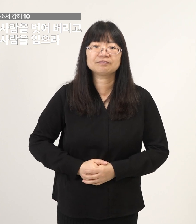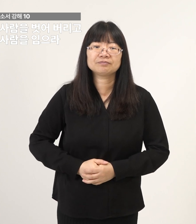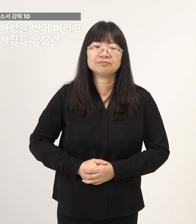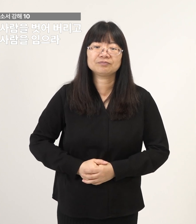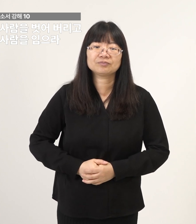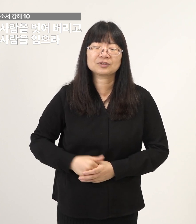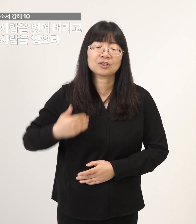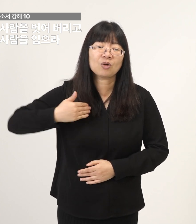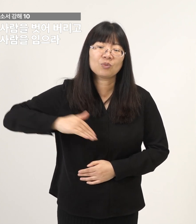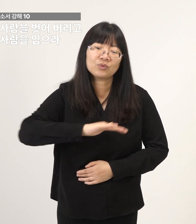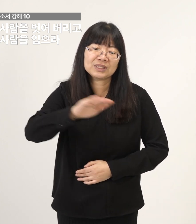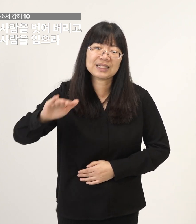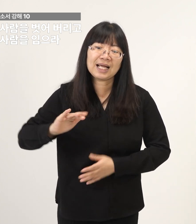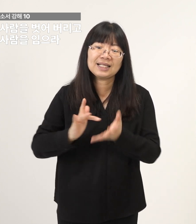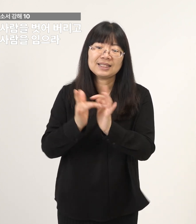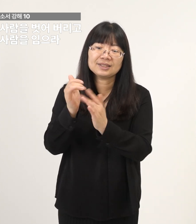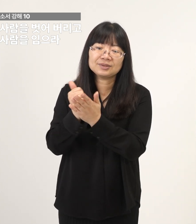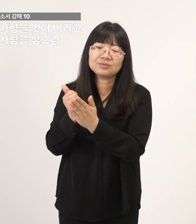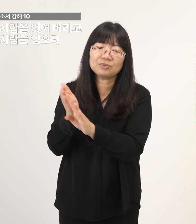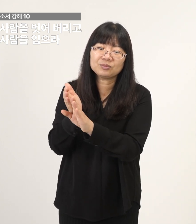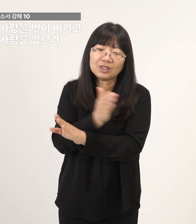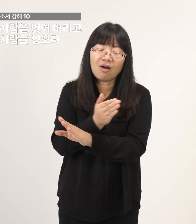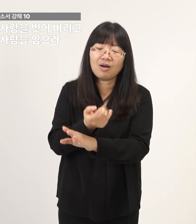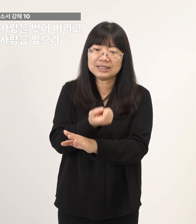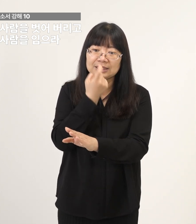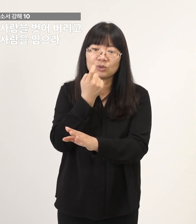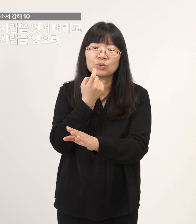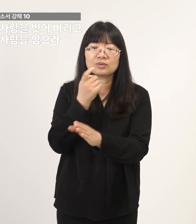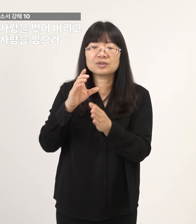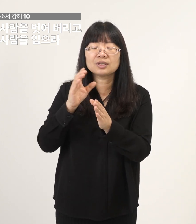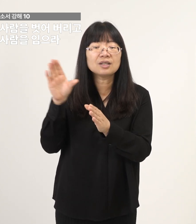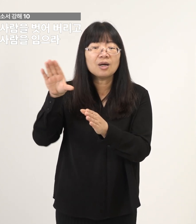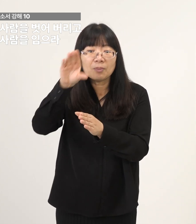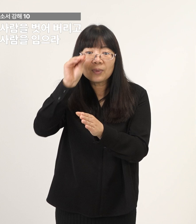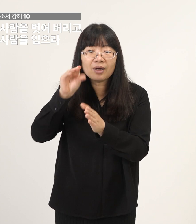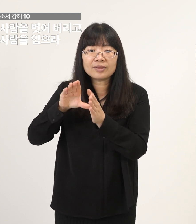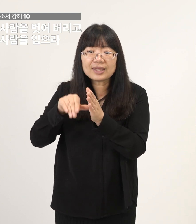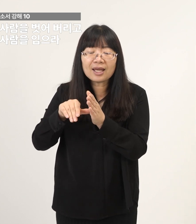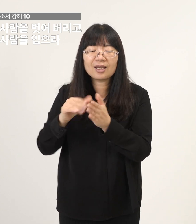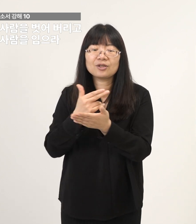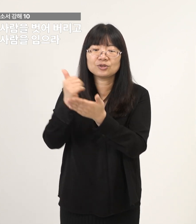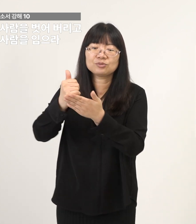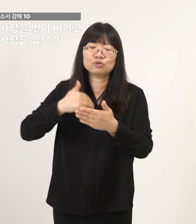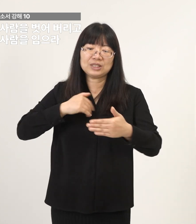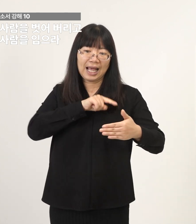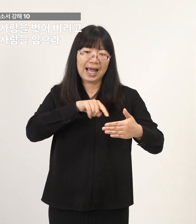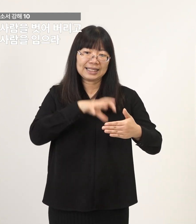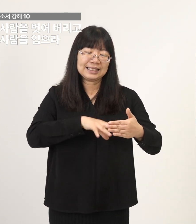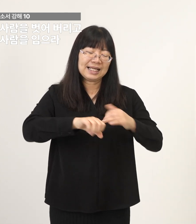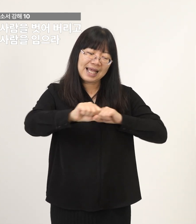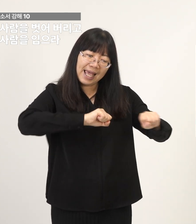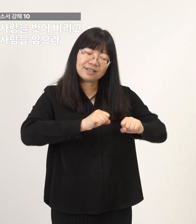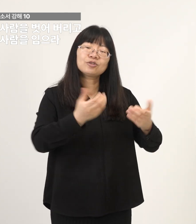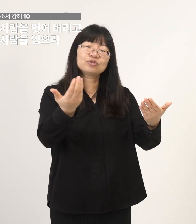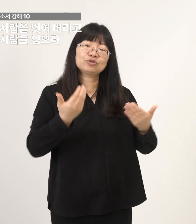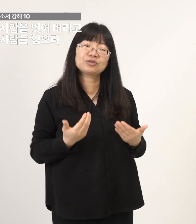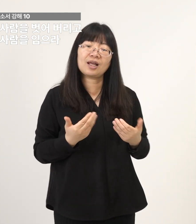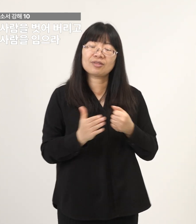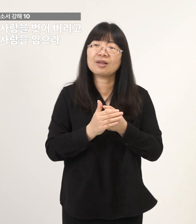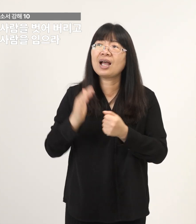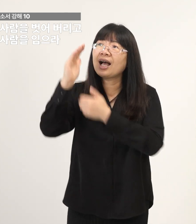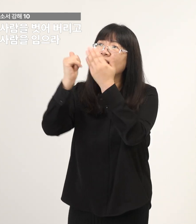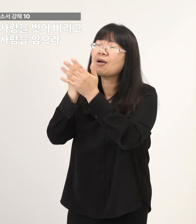시작. 우리가 그분에게서 듣고 배울 때 주님은 우리 안에서 역사하신다. 그래서 우리는 이 하나님의